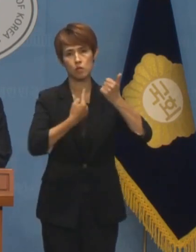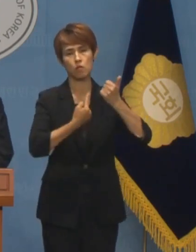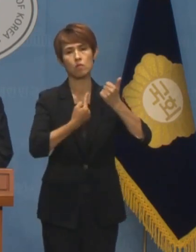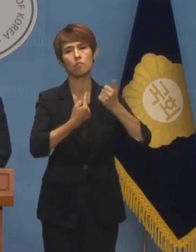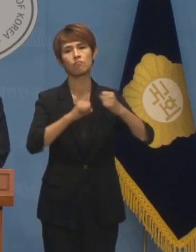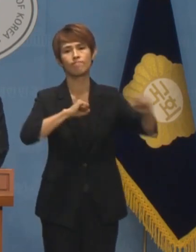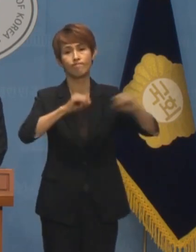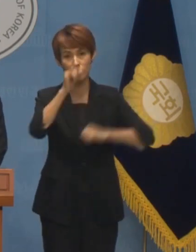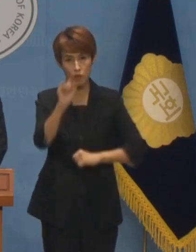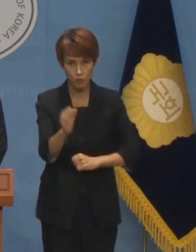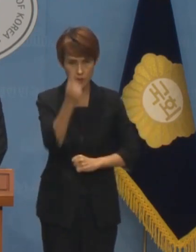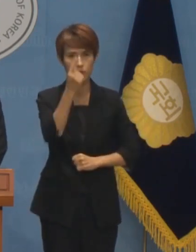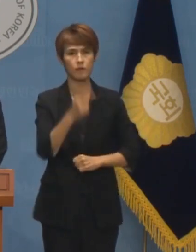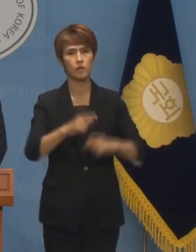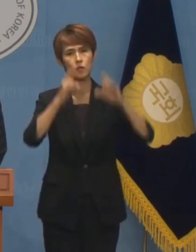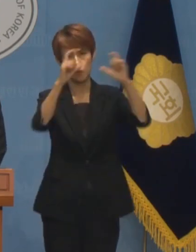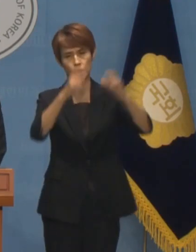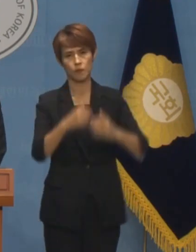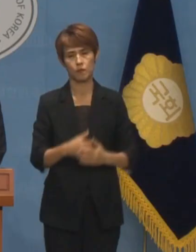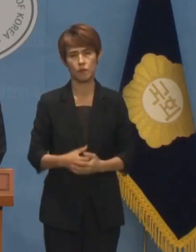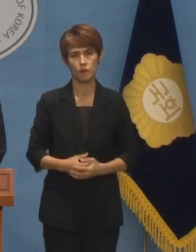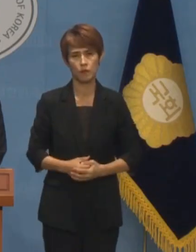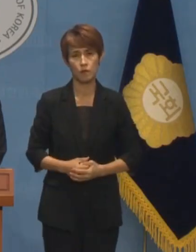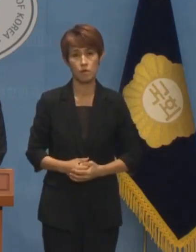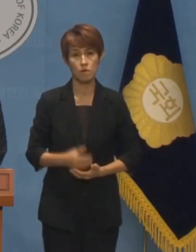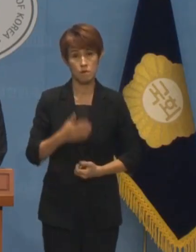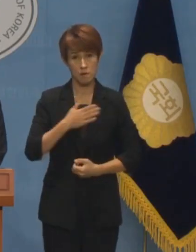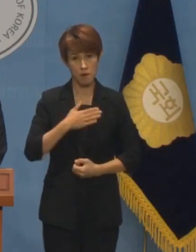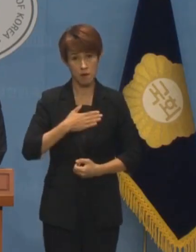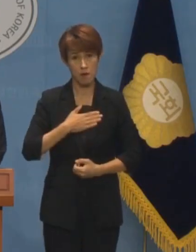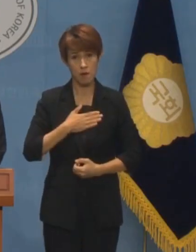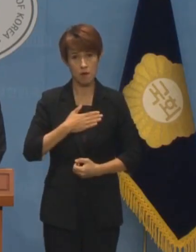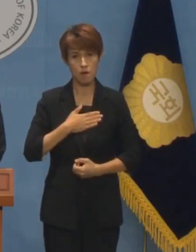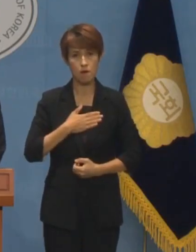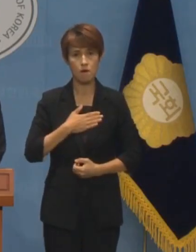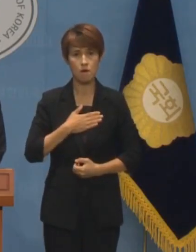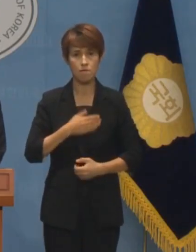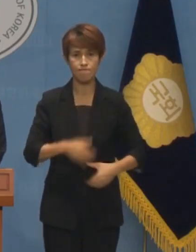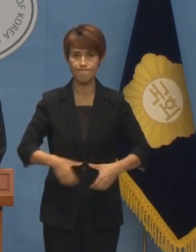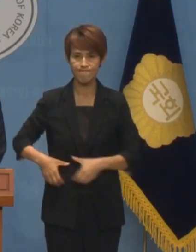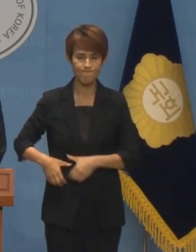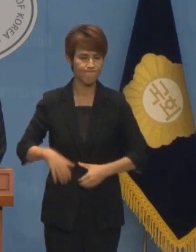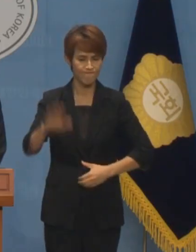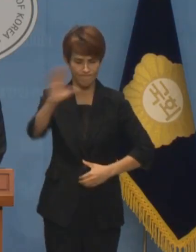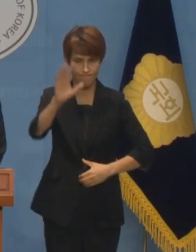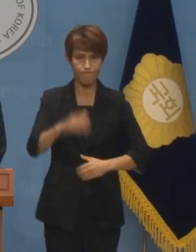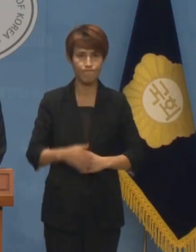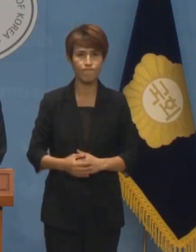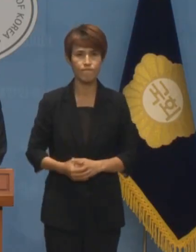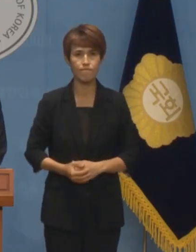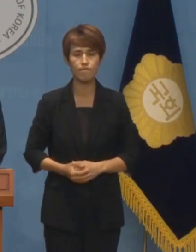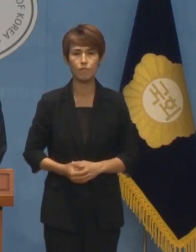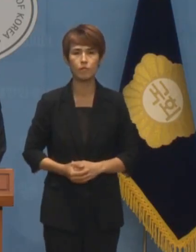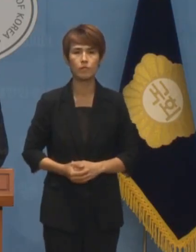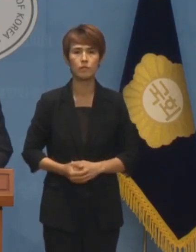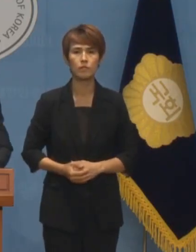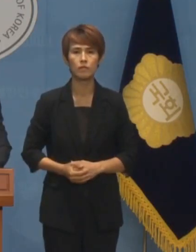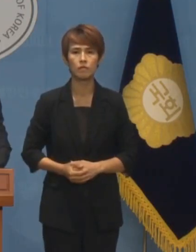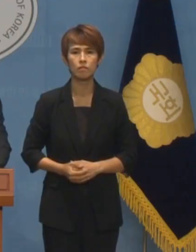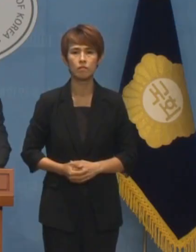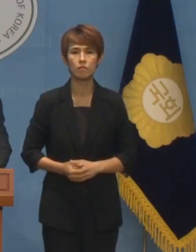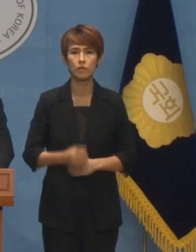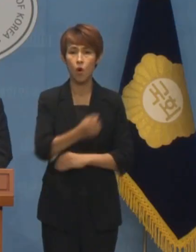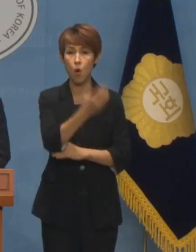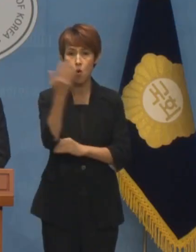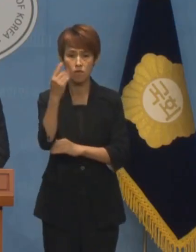분명 경고합니다. 저 강덕구는 망설임 없이 반 언론 정권, 반